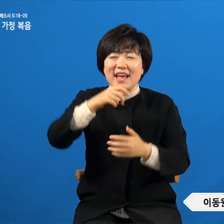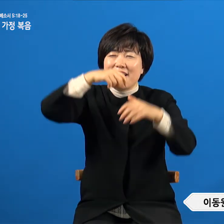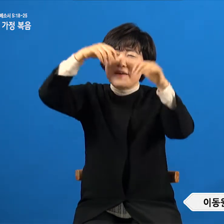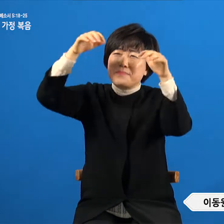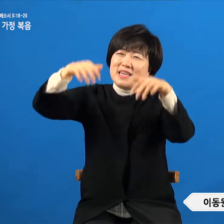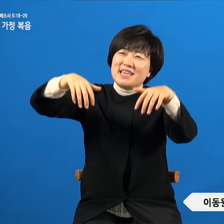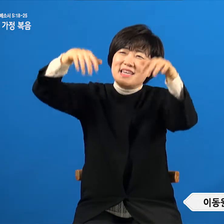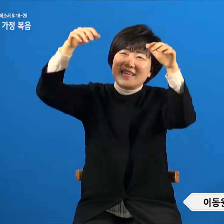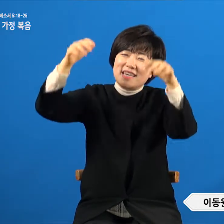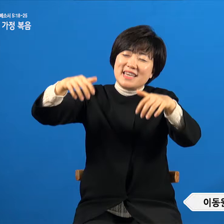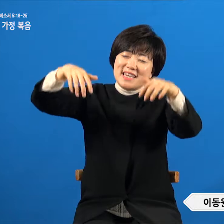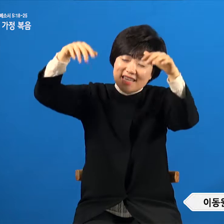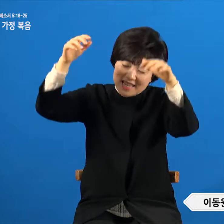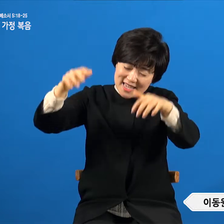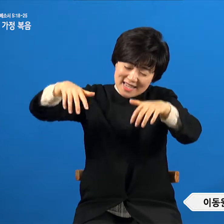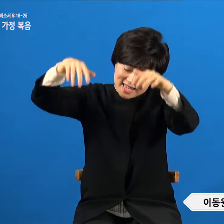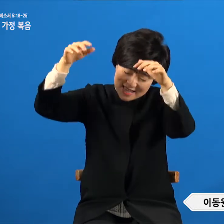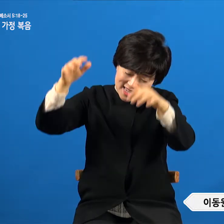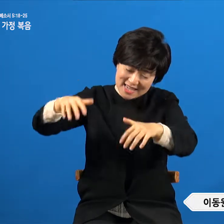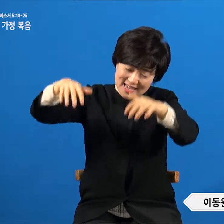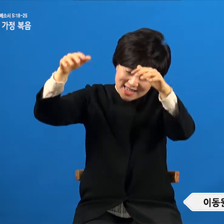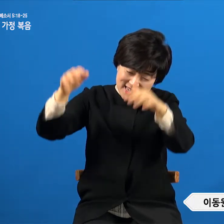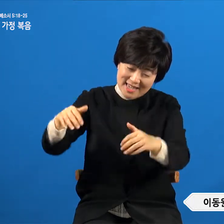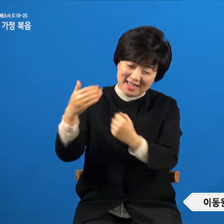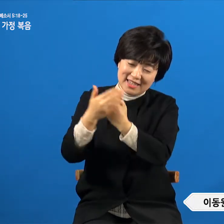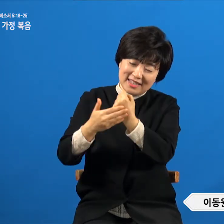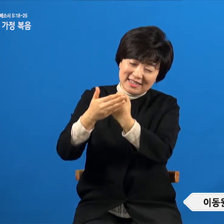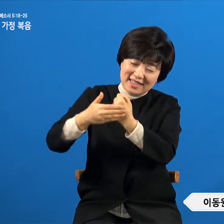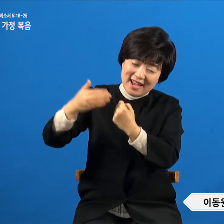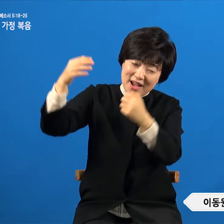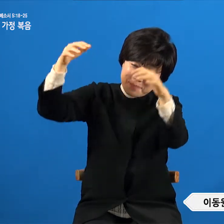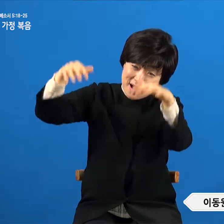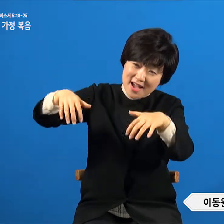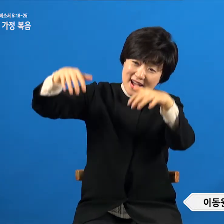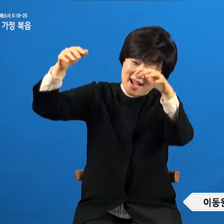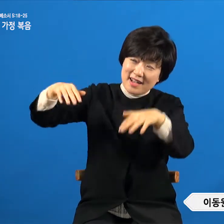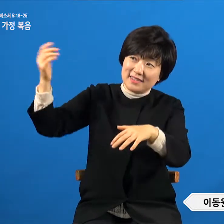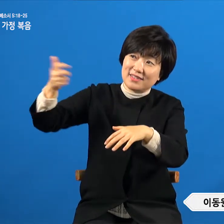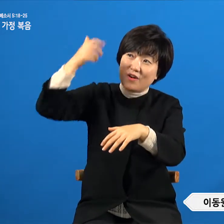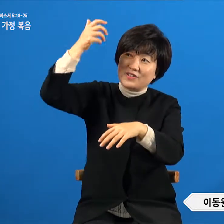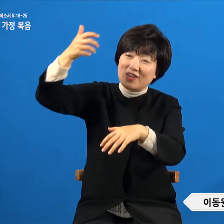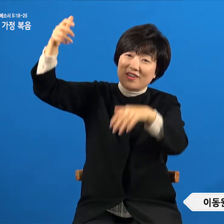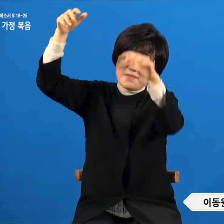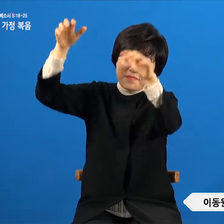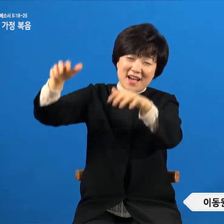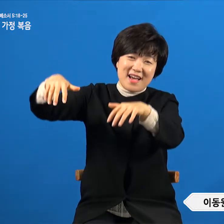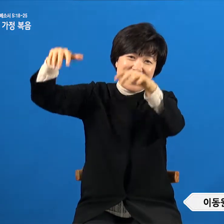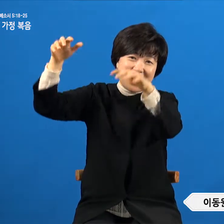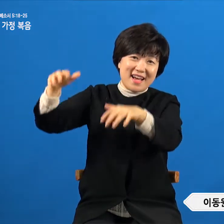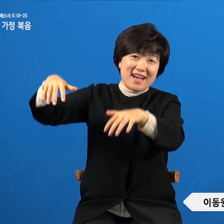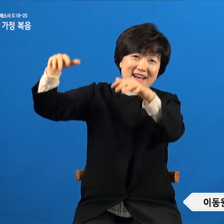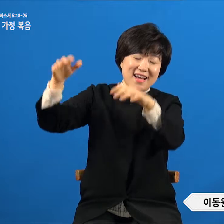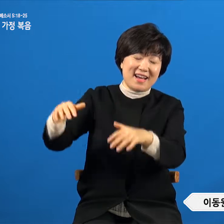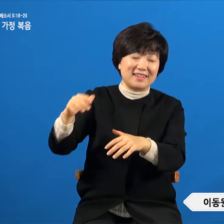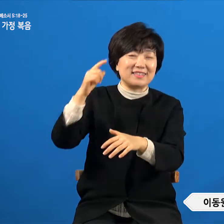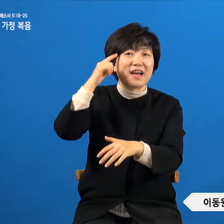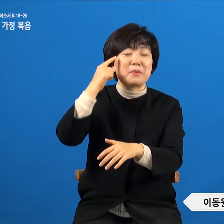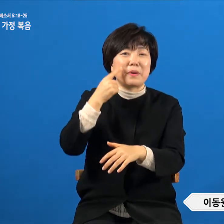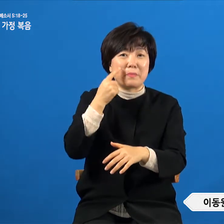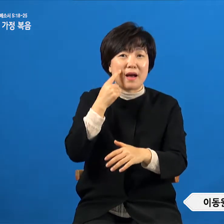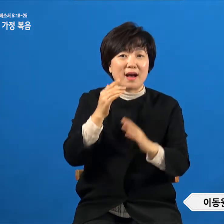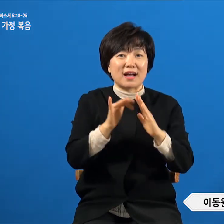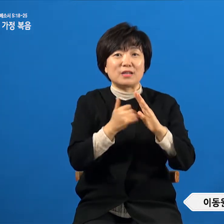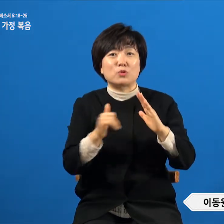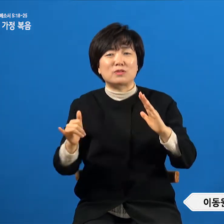속에 잠기면 거기 하나님의 은혜가 임하는 성령이 임하는 광경을 상상해 보십시오. 우리 가정에